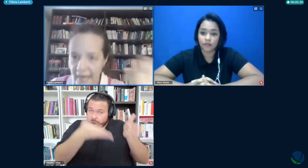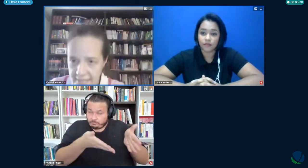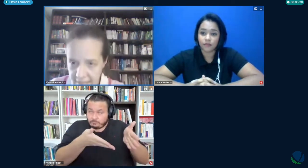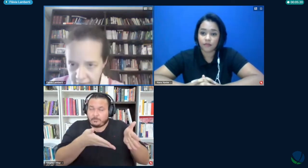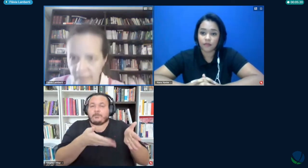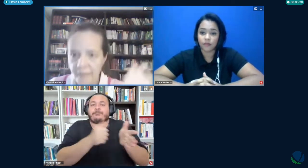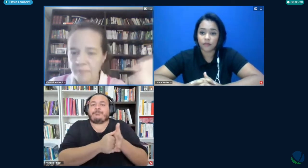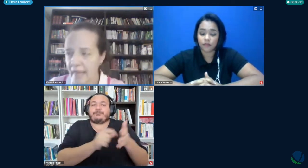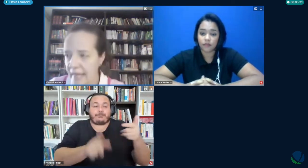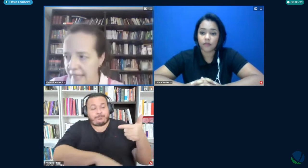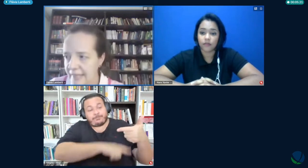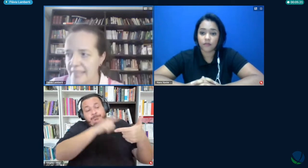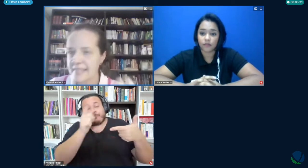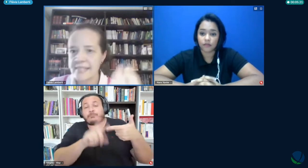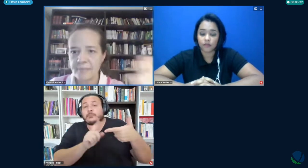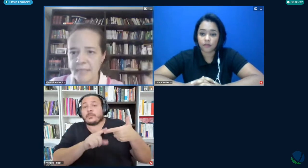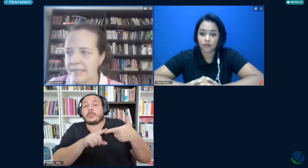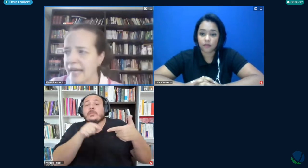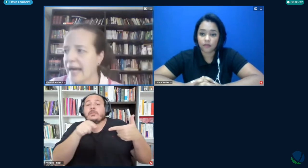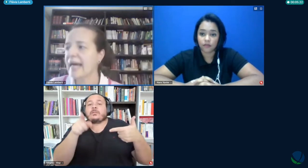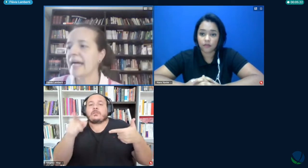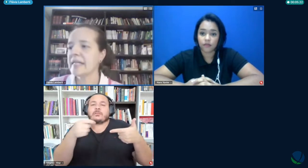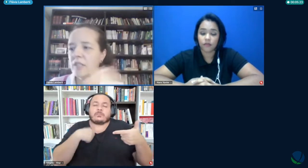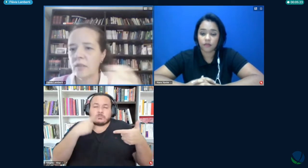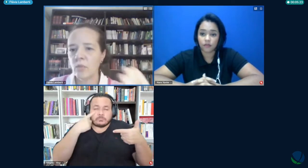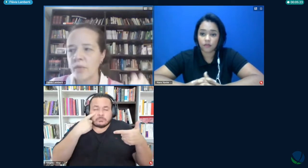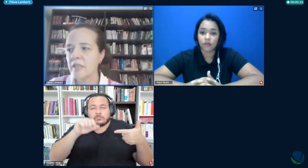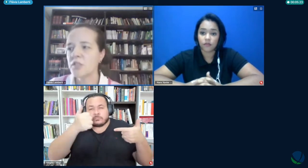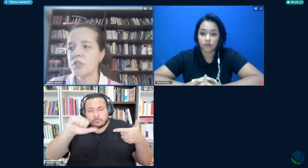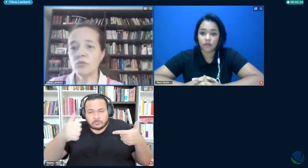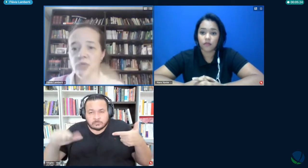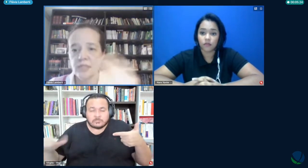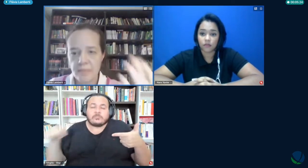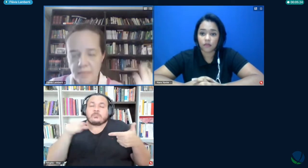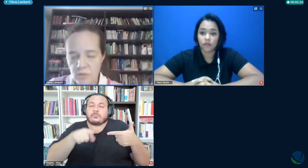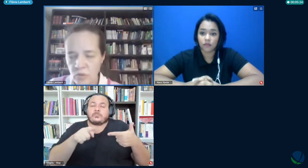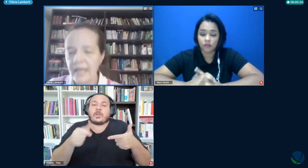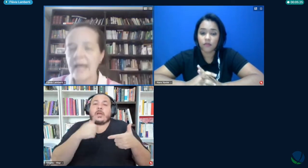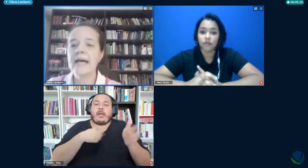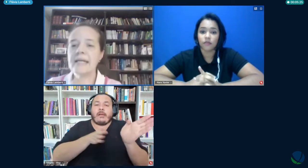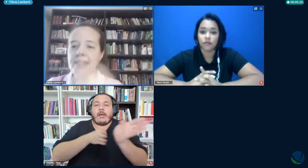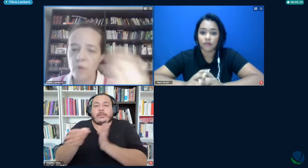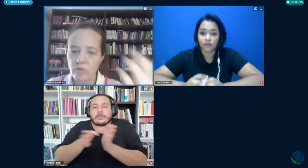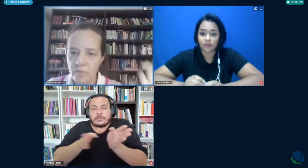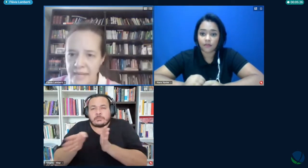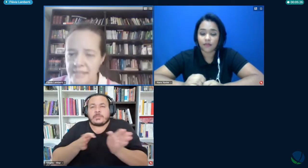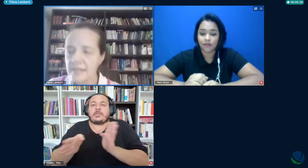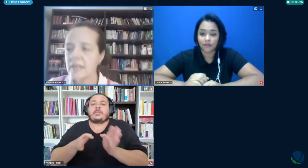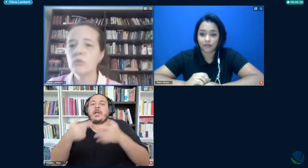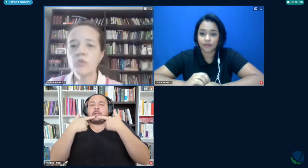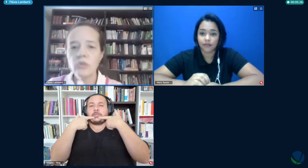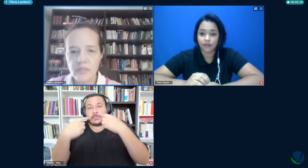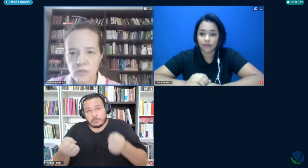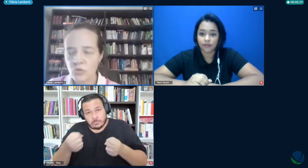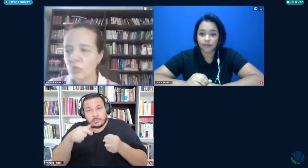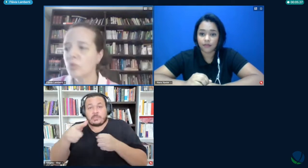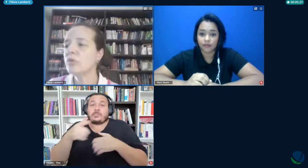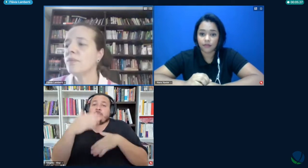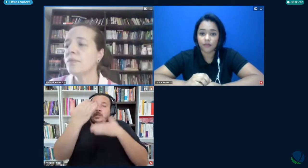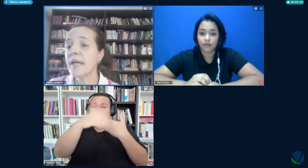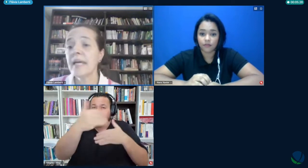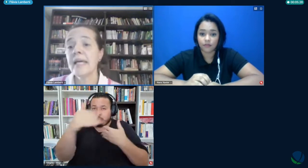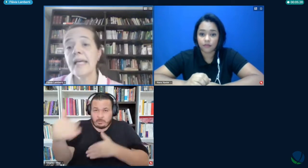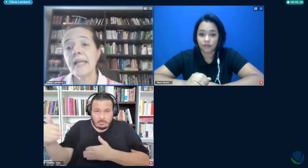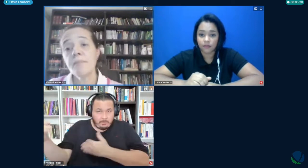a análise, né, da acessibilidade linguística, dos exames nacionais, a Prova Brasil, todo esse